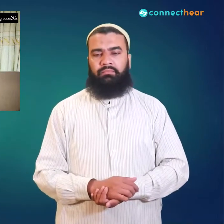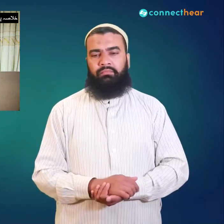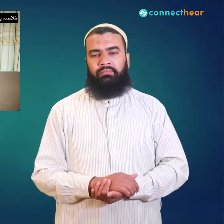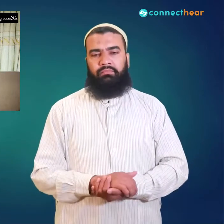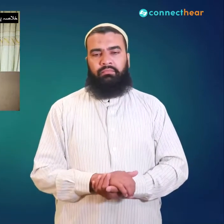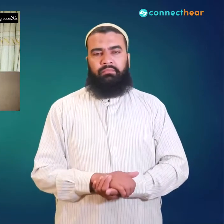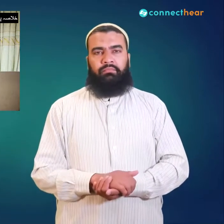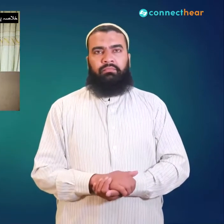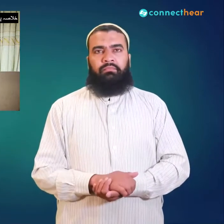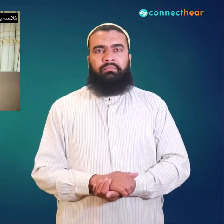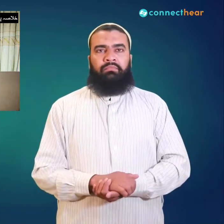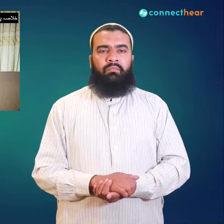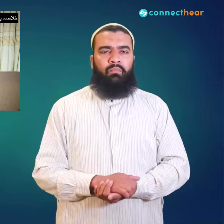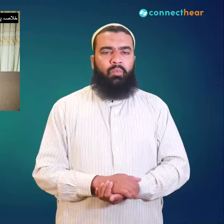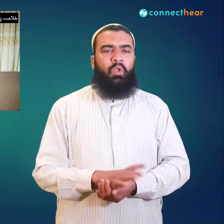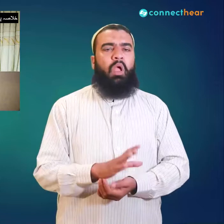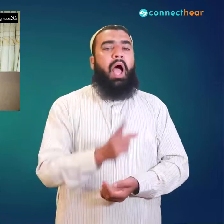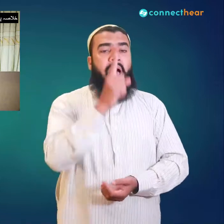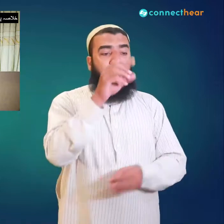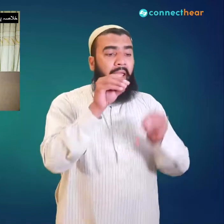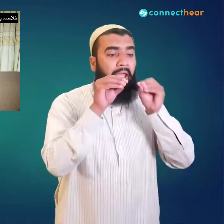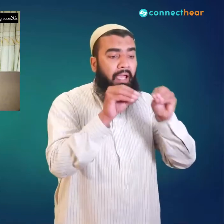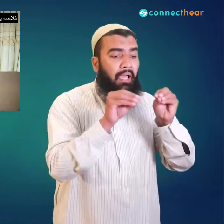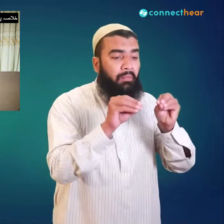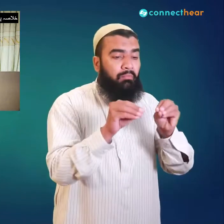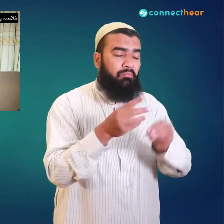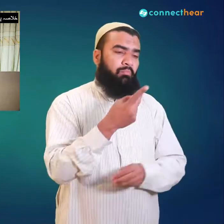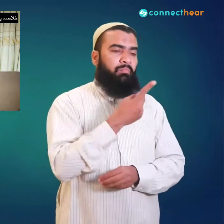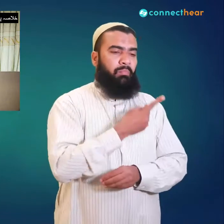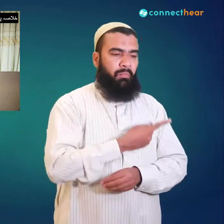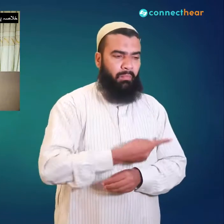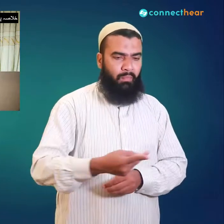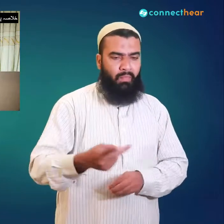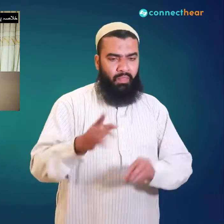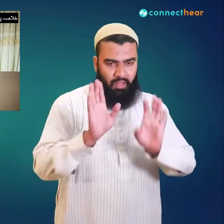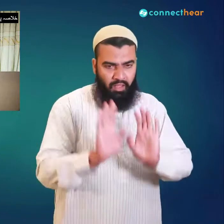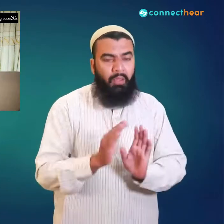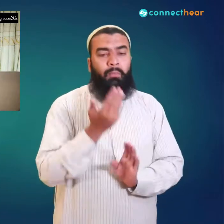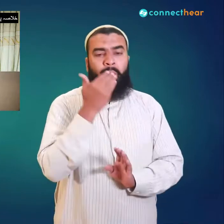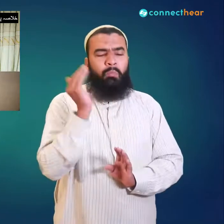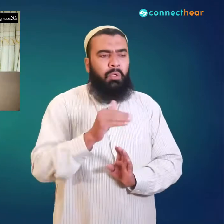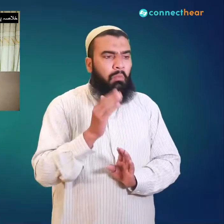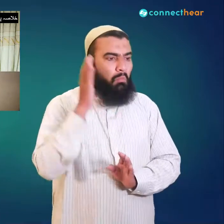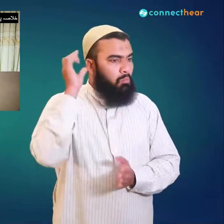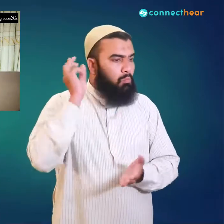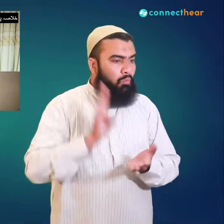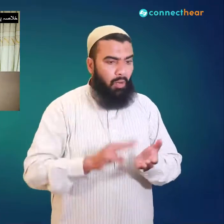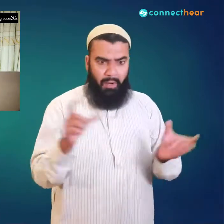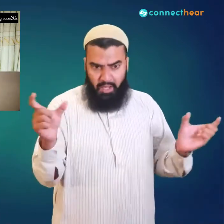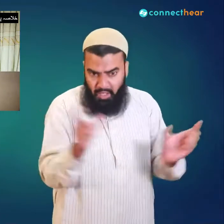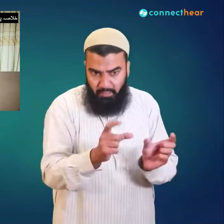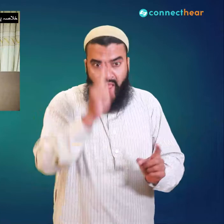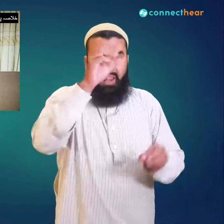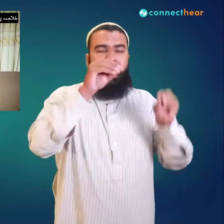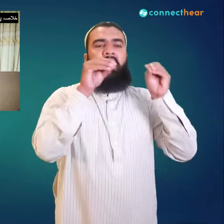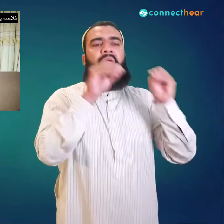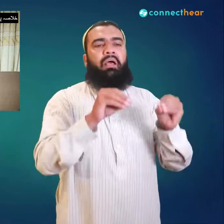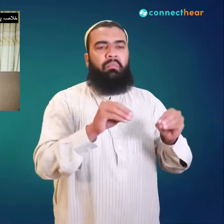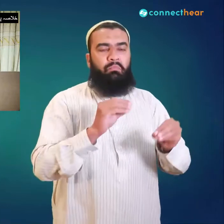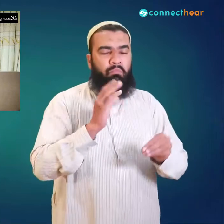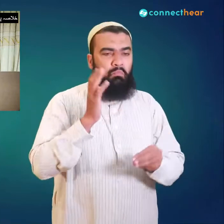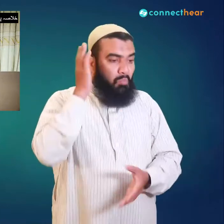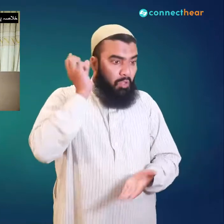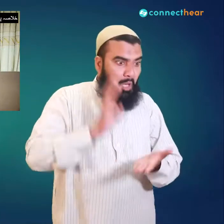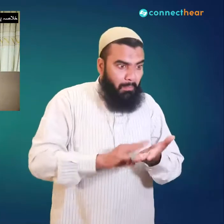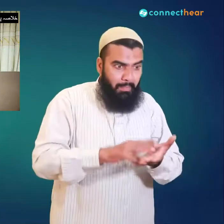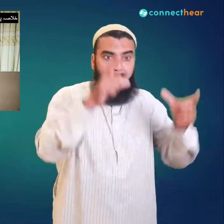حنین۔ اللہ کی مدد و نصرت مسلمانوں کے لیے بہت سے مواقع پر ہوئی، اللہ رب العزت